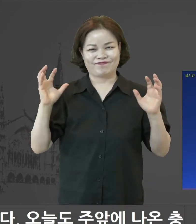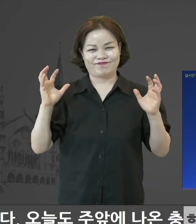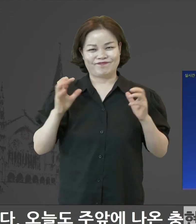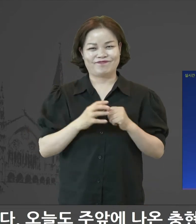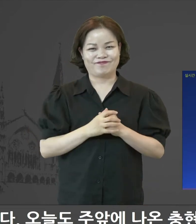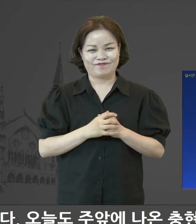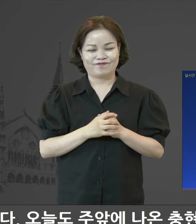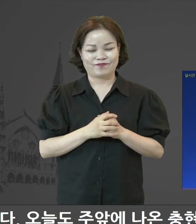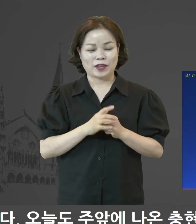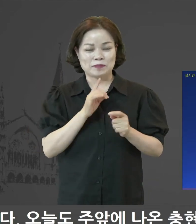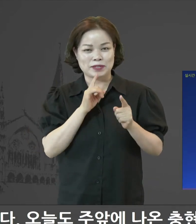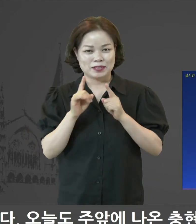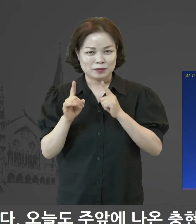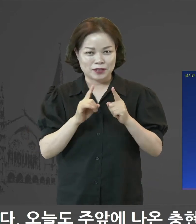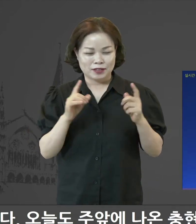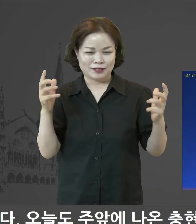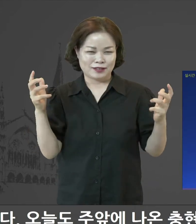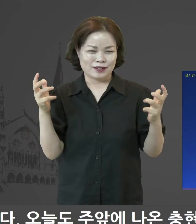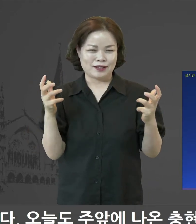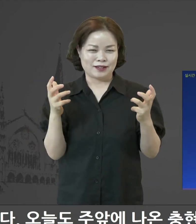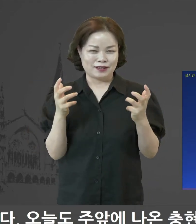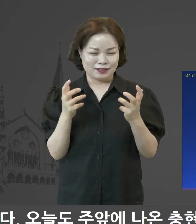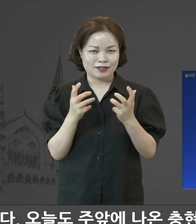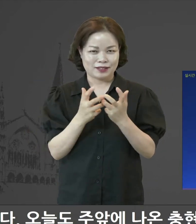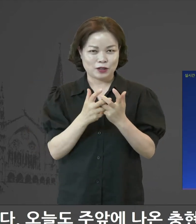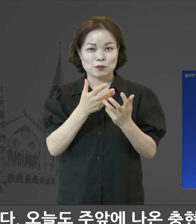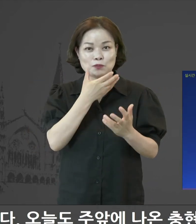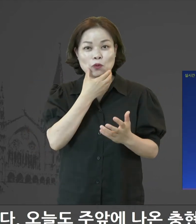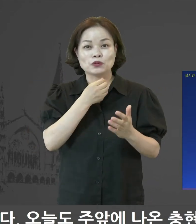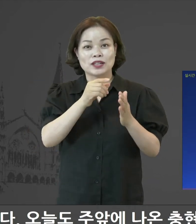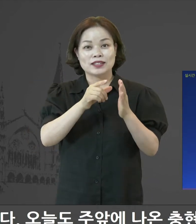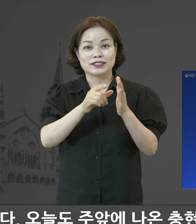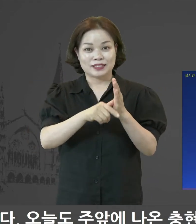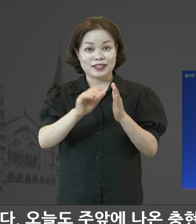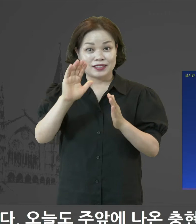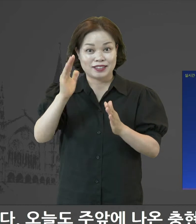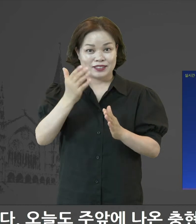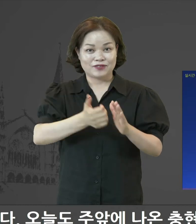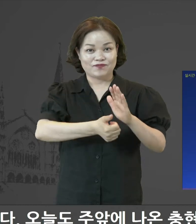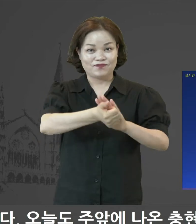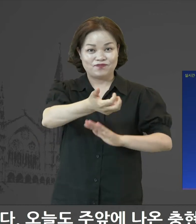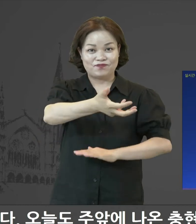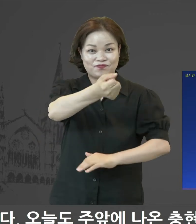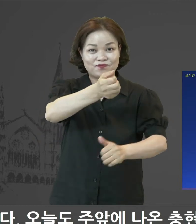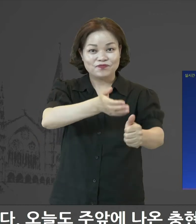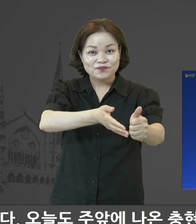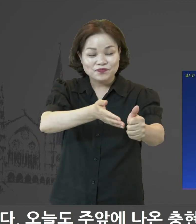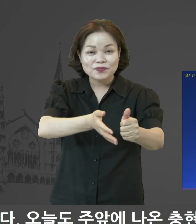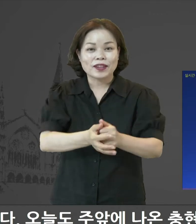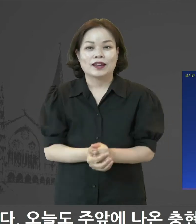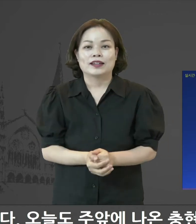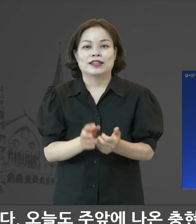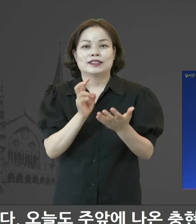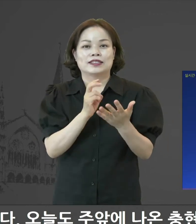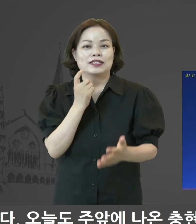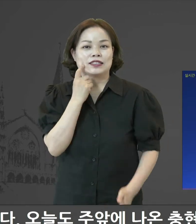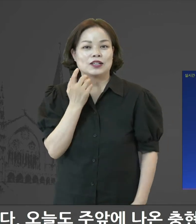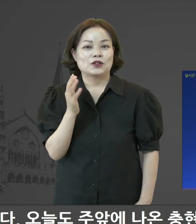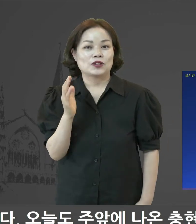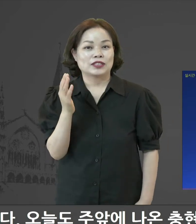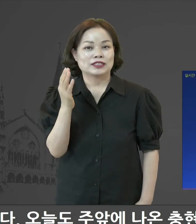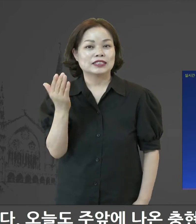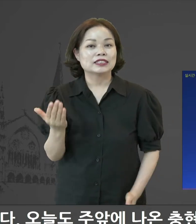저녁에 말씀으로 가득 채워지는 복된 시간 되기를 소망합니다. 오늘 찬양으로